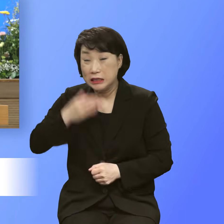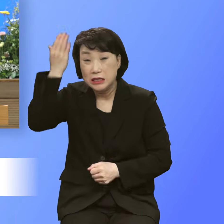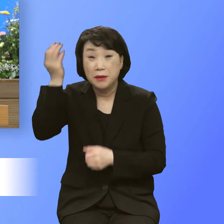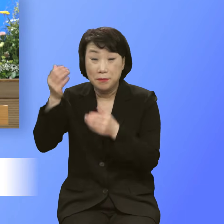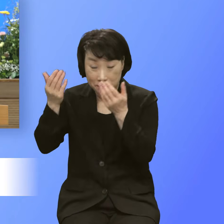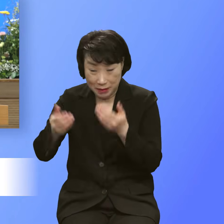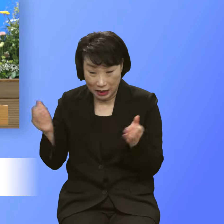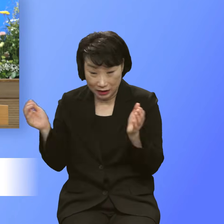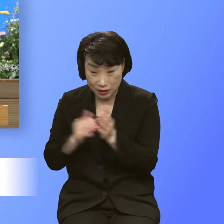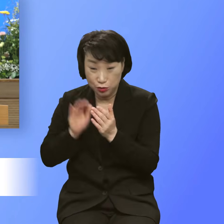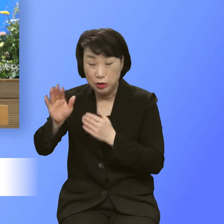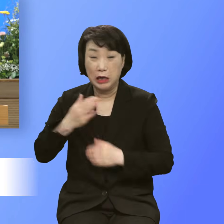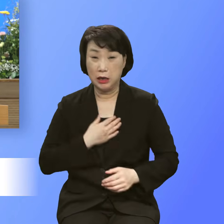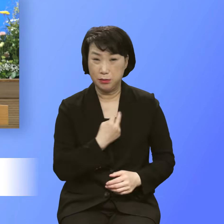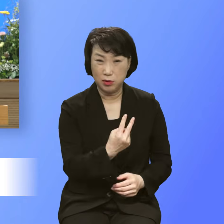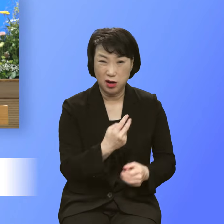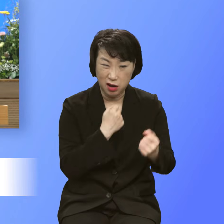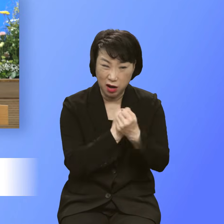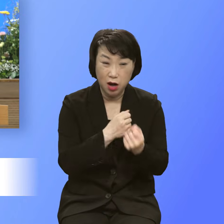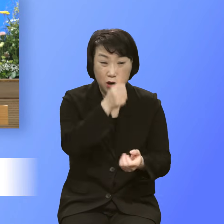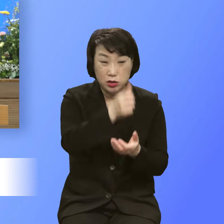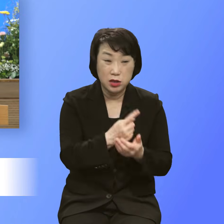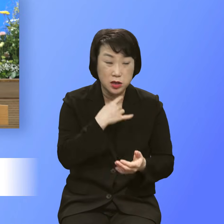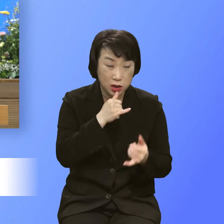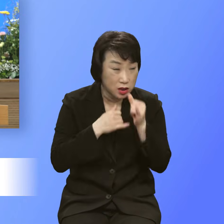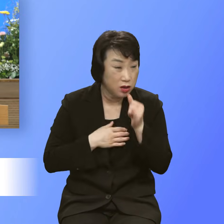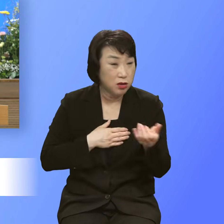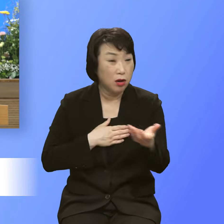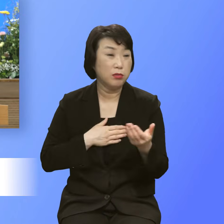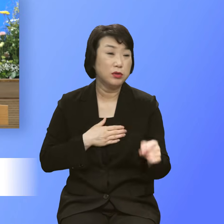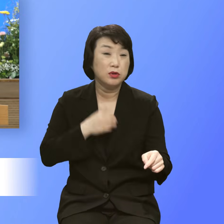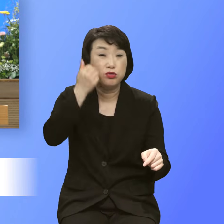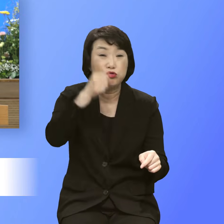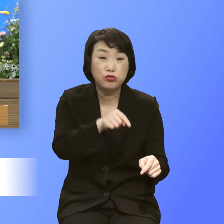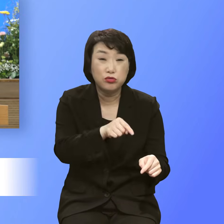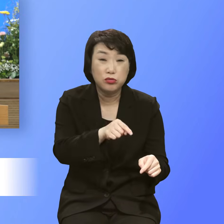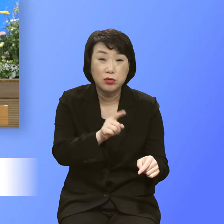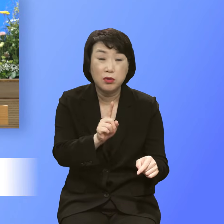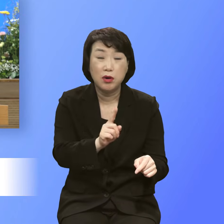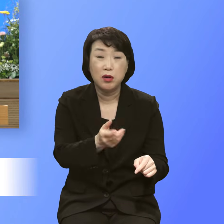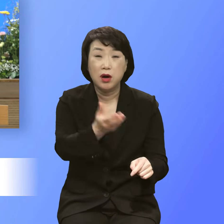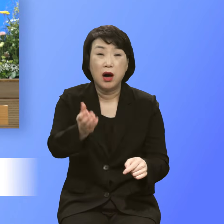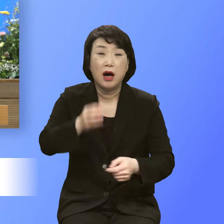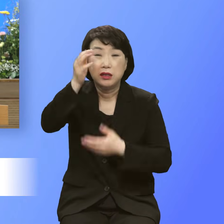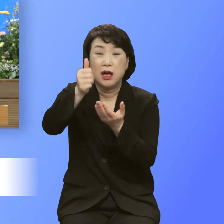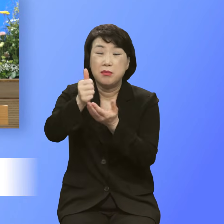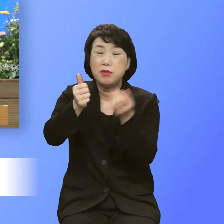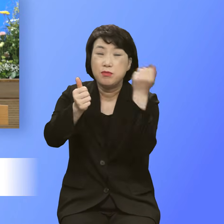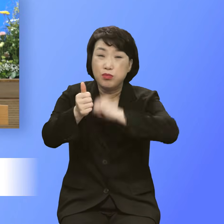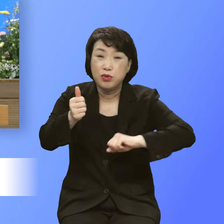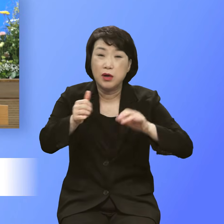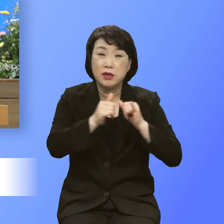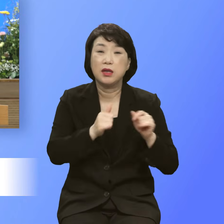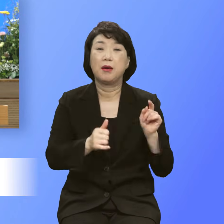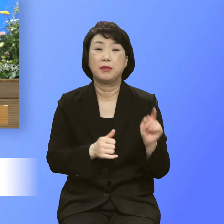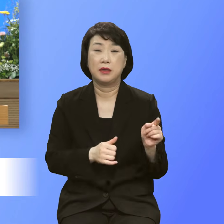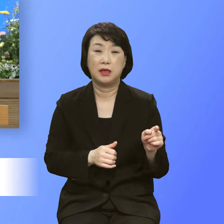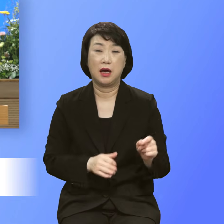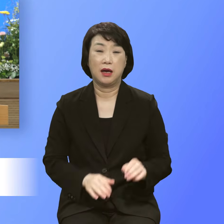지식을 받도 진직 죄를 범하는 자가 이 자가 누구냐? 하나님을 대적하는 자라는